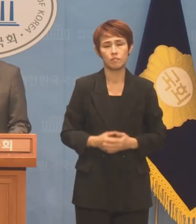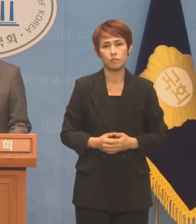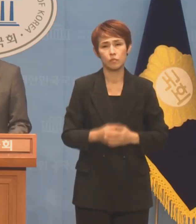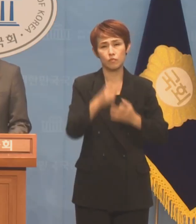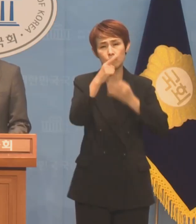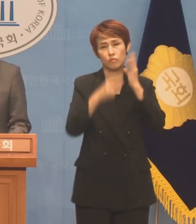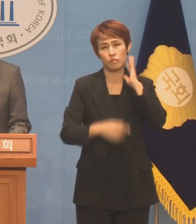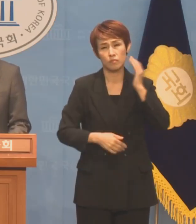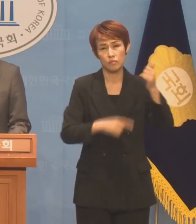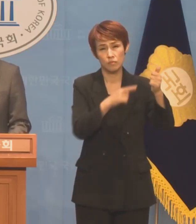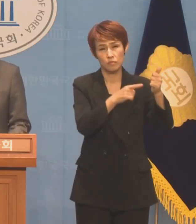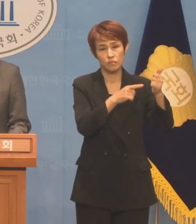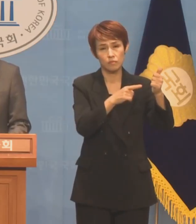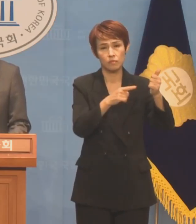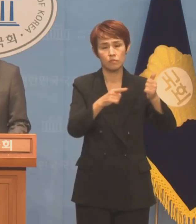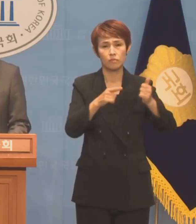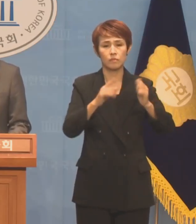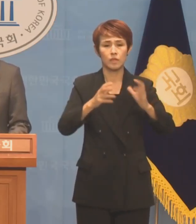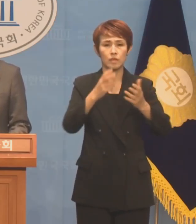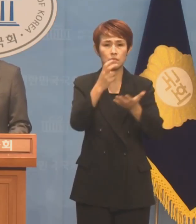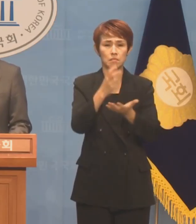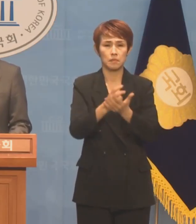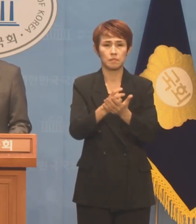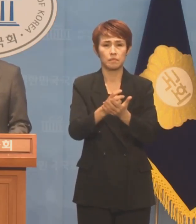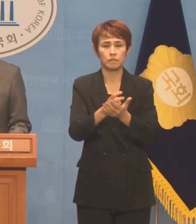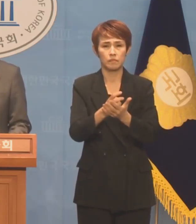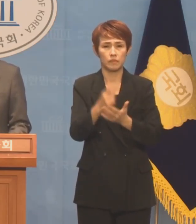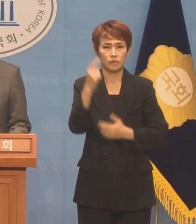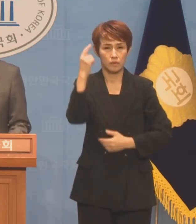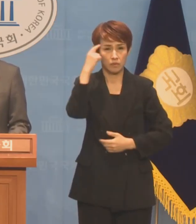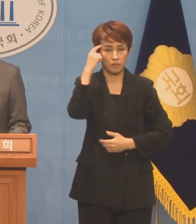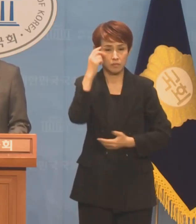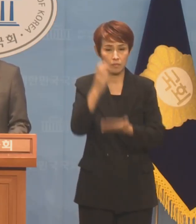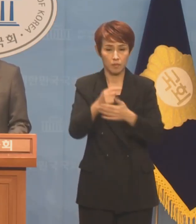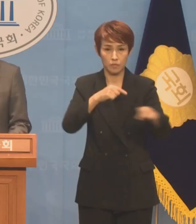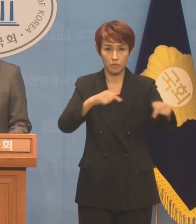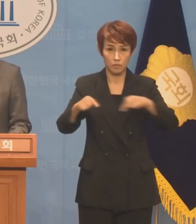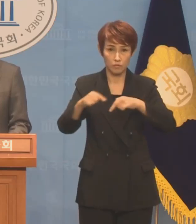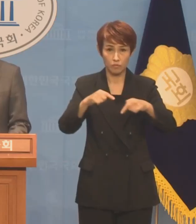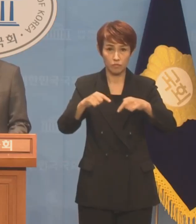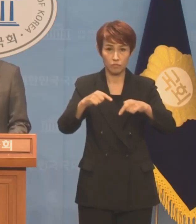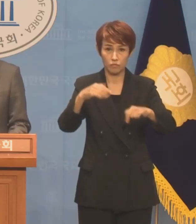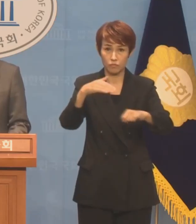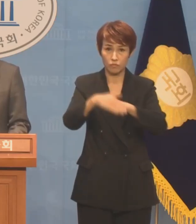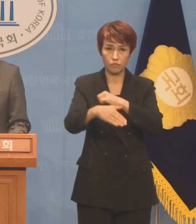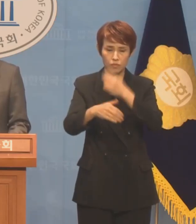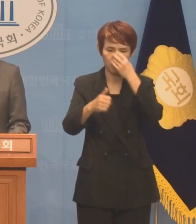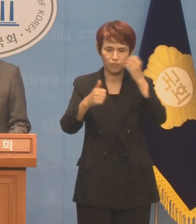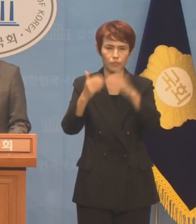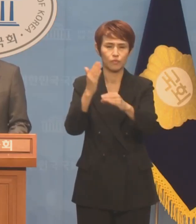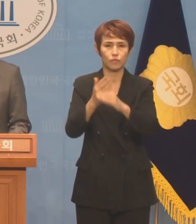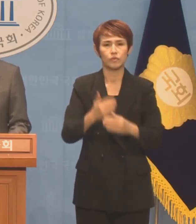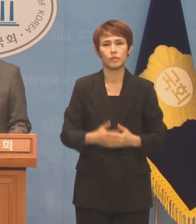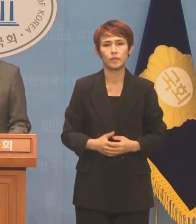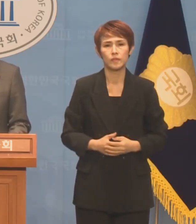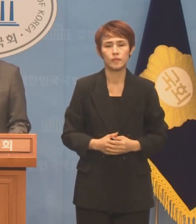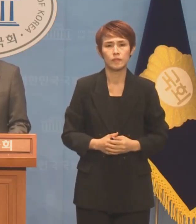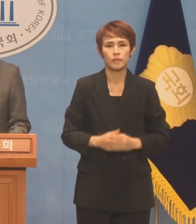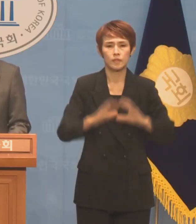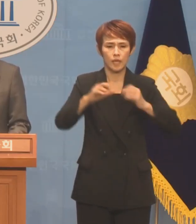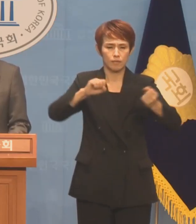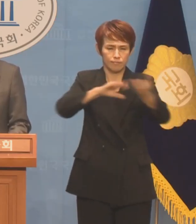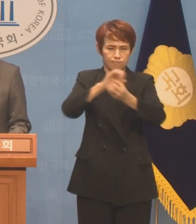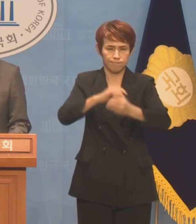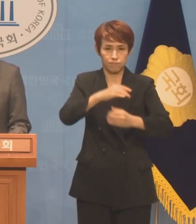윤석열은 헌법 정신과 법치주의를 조롱하고 있습니다. 국정을 볼모로 잡은 내란